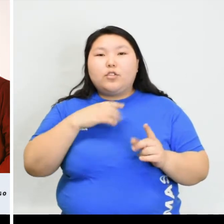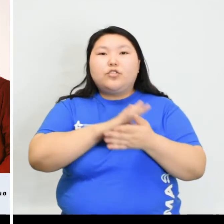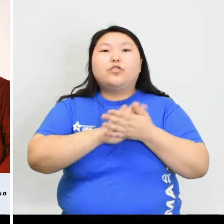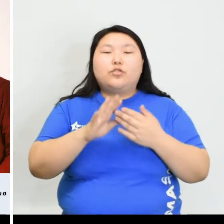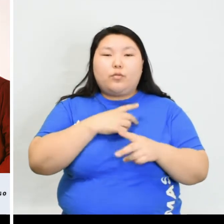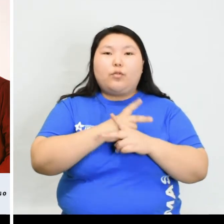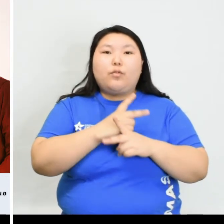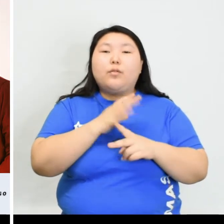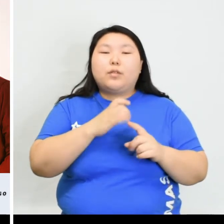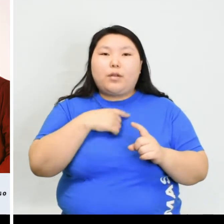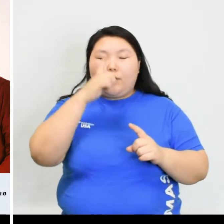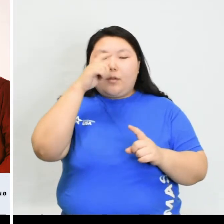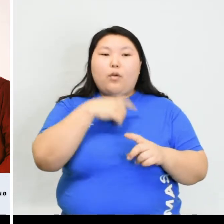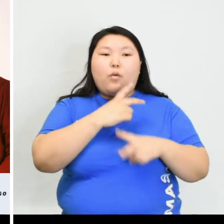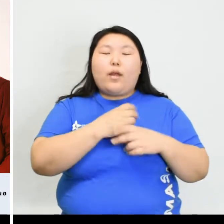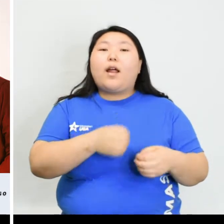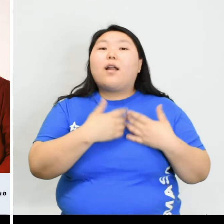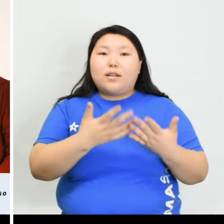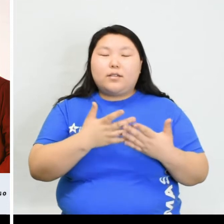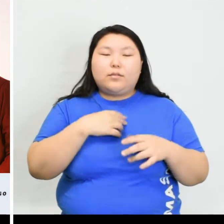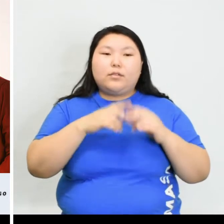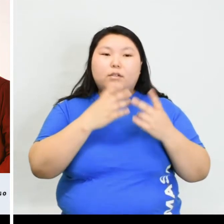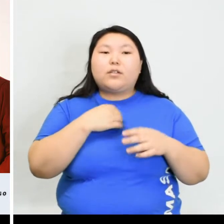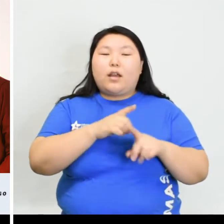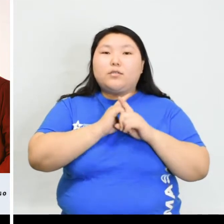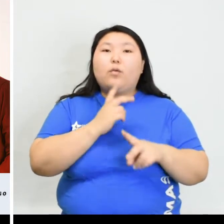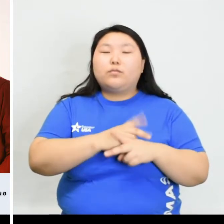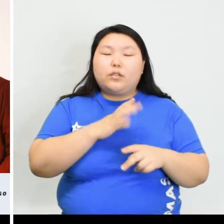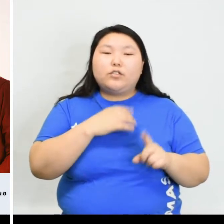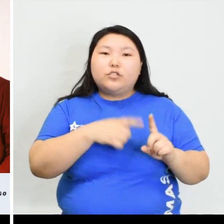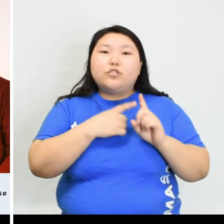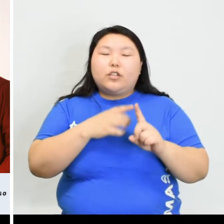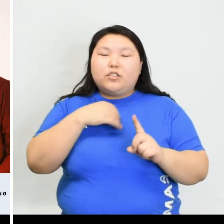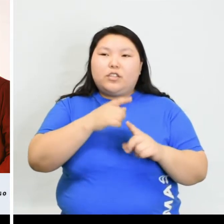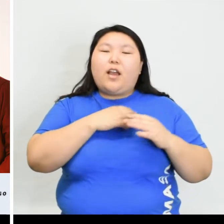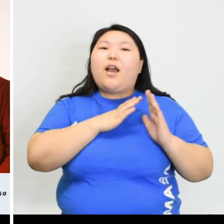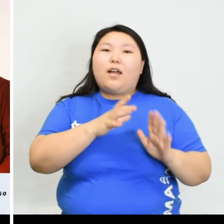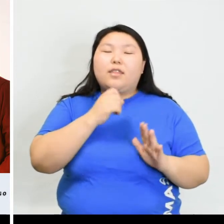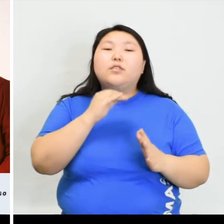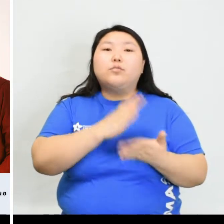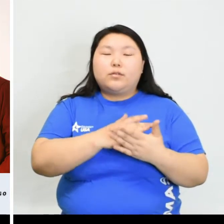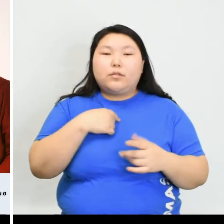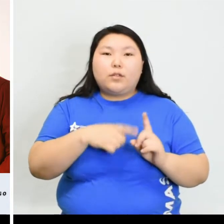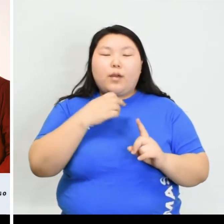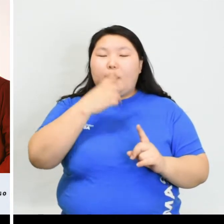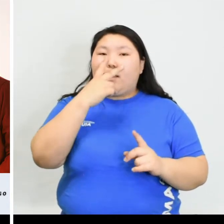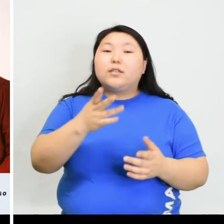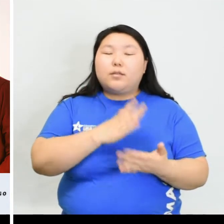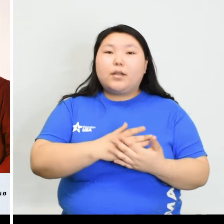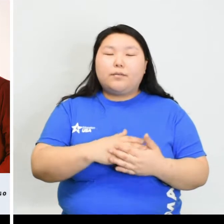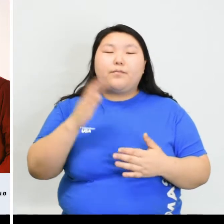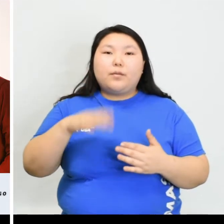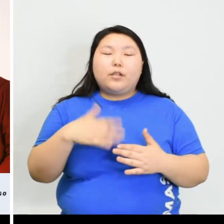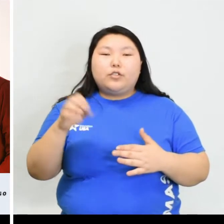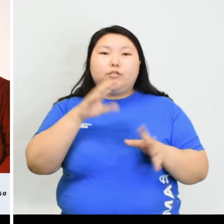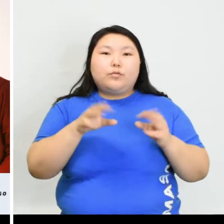хуйлууд эрүүл мэндийн хувьд гарлаа л да. Эрүүл мэндийн даатгалын хувьд тэгээ тийшээ нь одоо яг тийшээ л хандж гин гэдэг нь би надад харагдаад байгаа байхгүй. Тэгэхээр бол